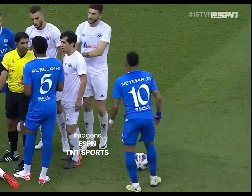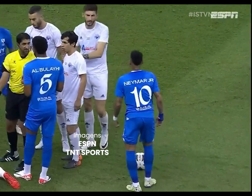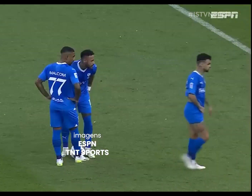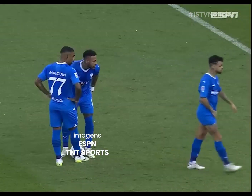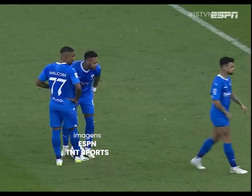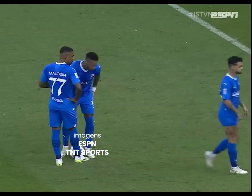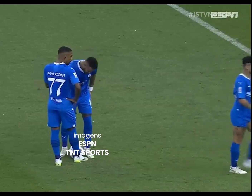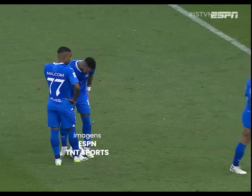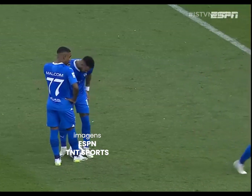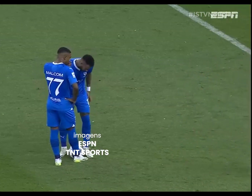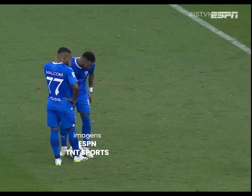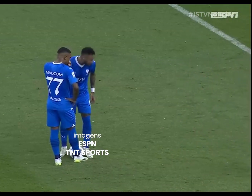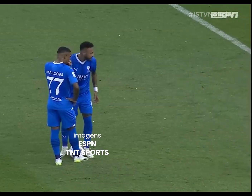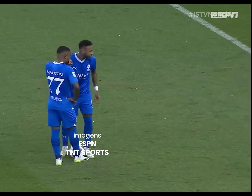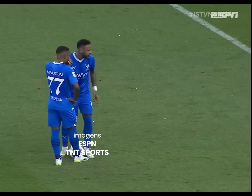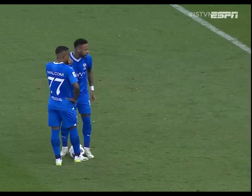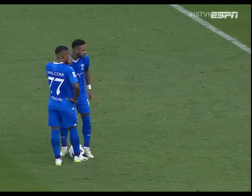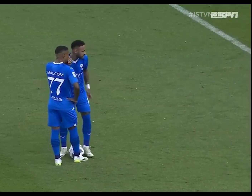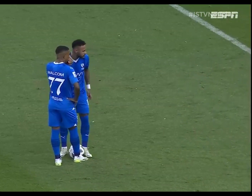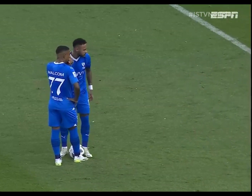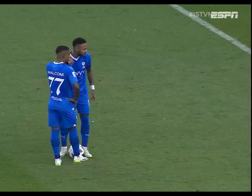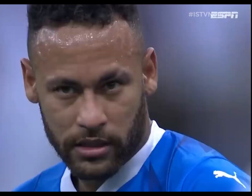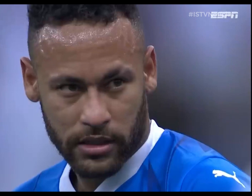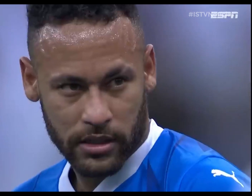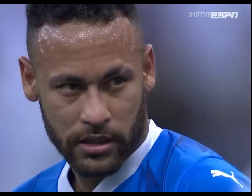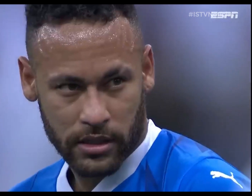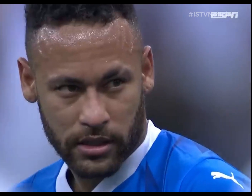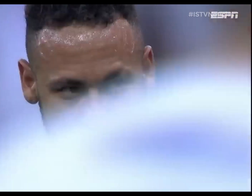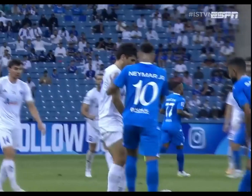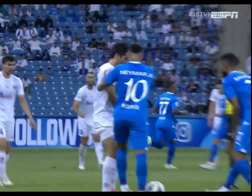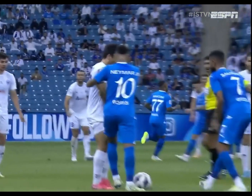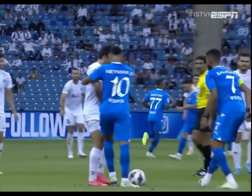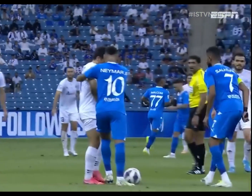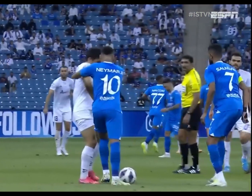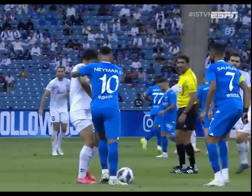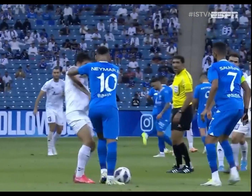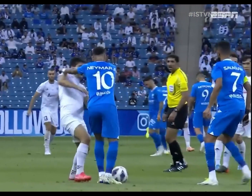18 de setembro, e teria pedido a demissão do técnico Jorge Jesus. No episódio em questão, o